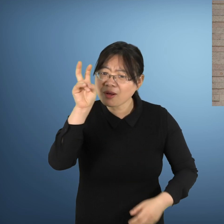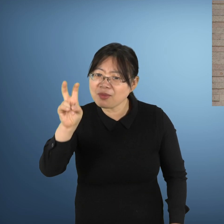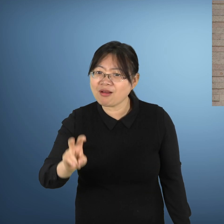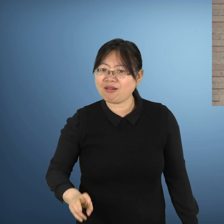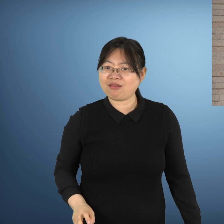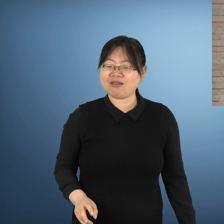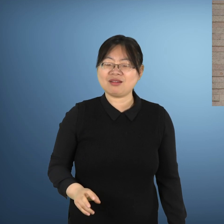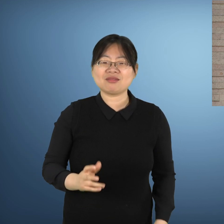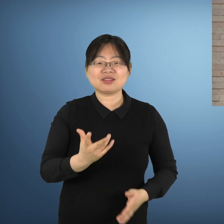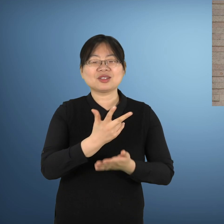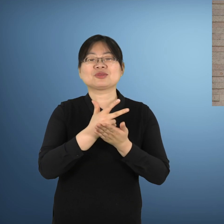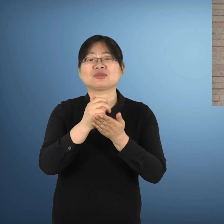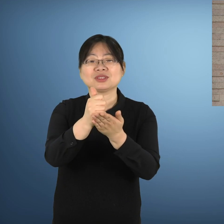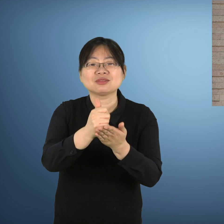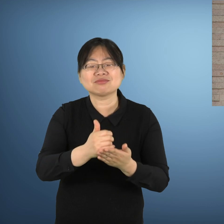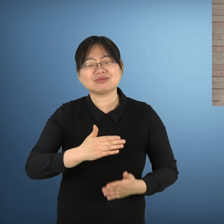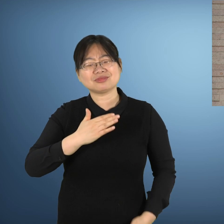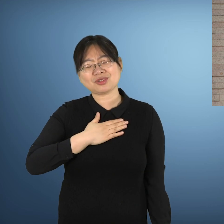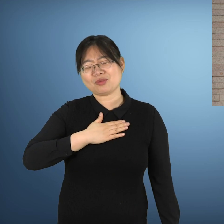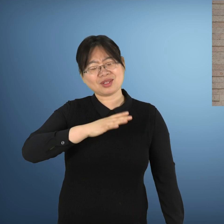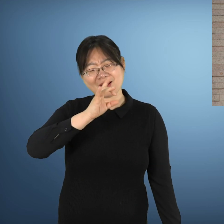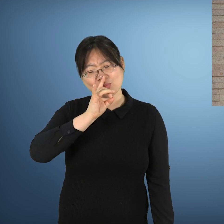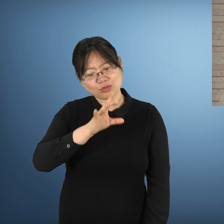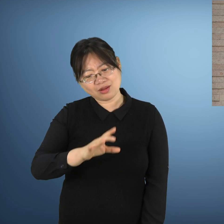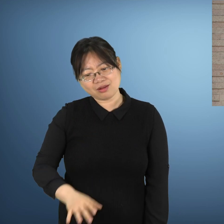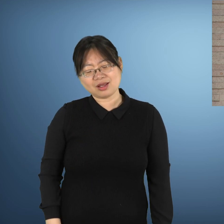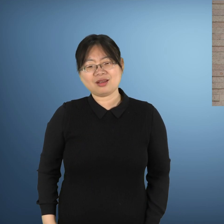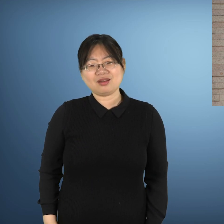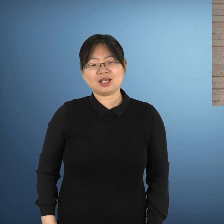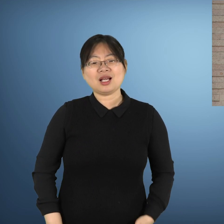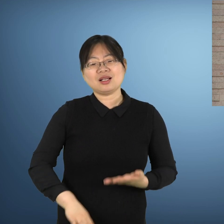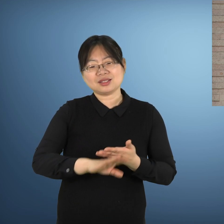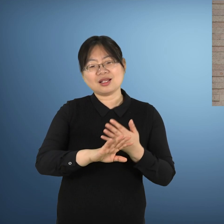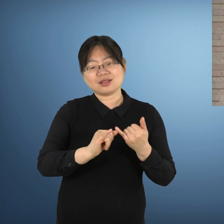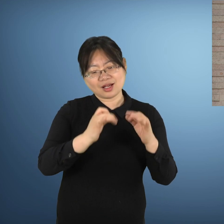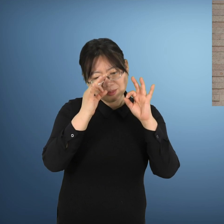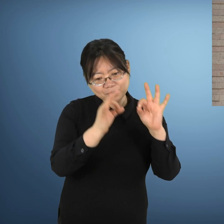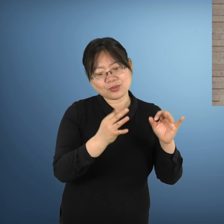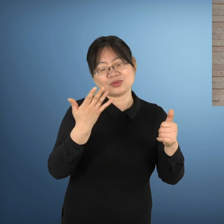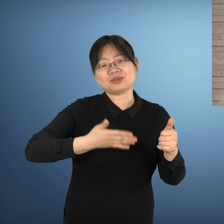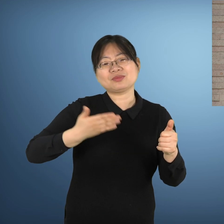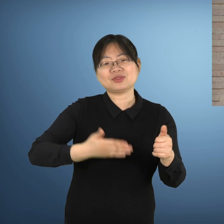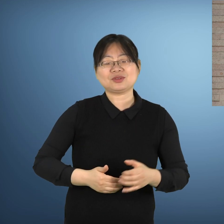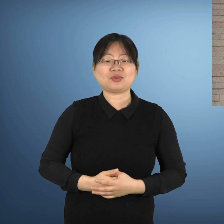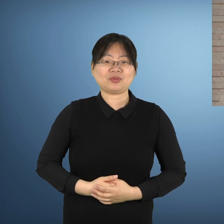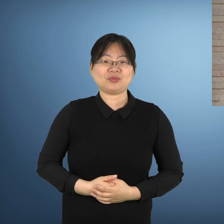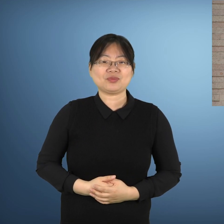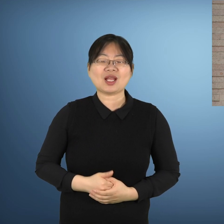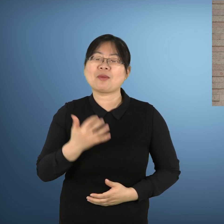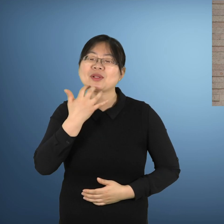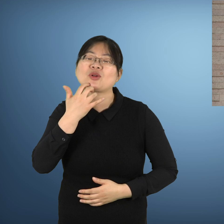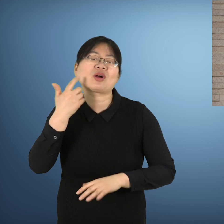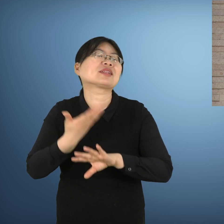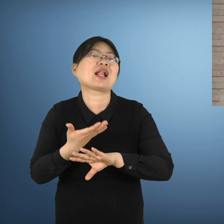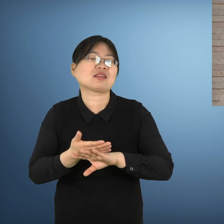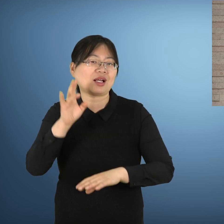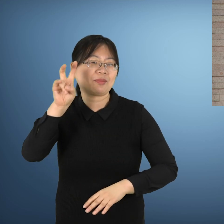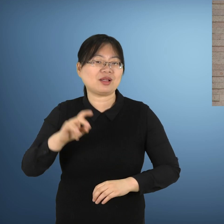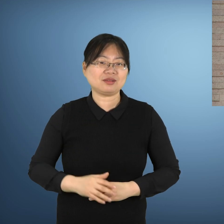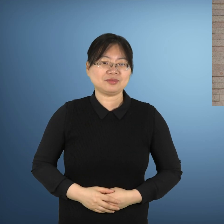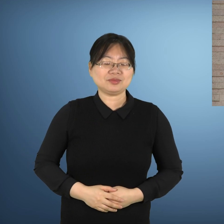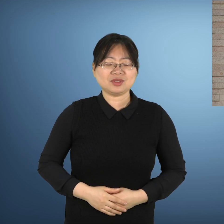주님, 전 틀렸습니다. 딴 사람 알아보세요. 제가 이